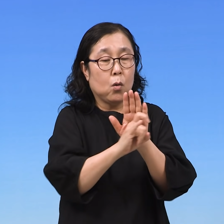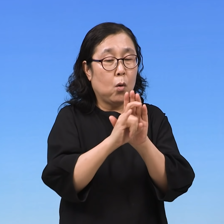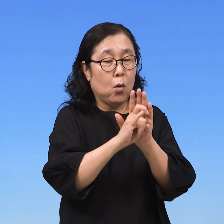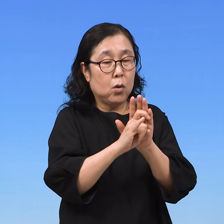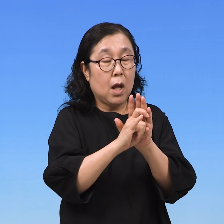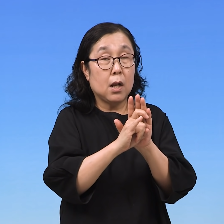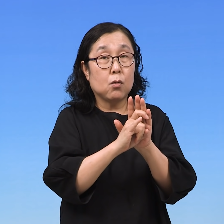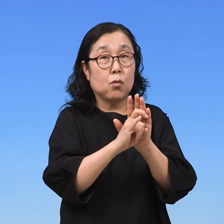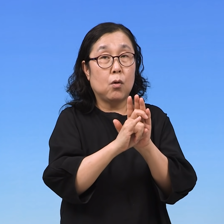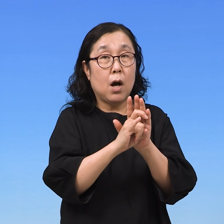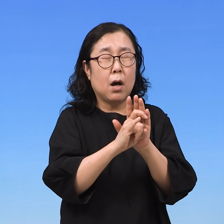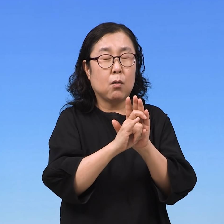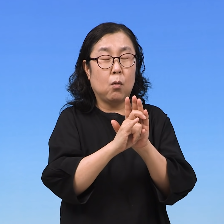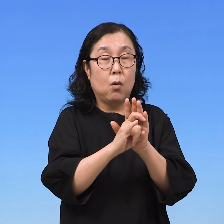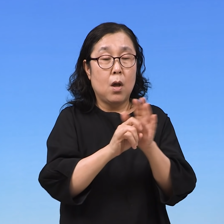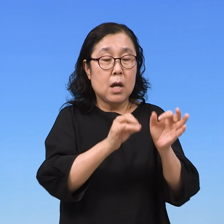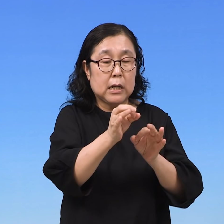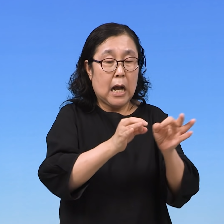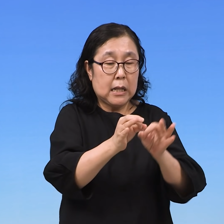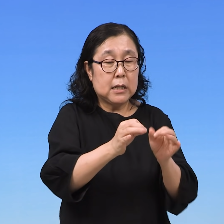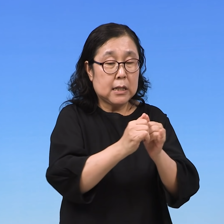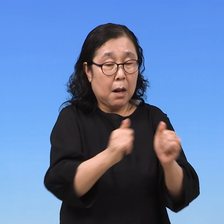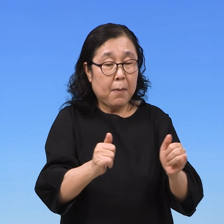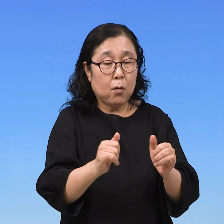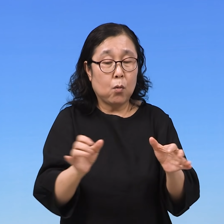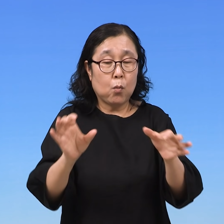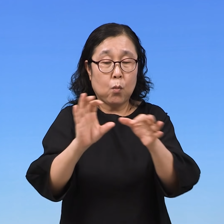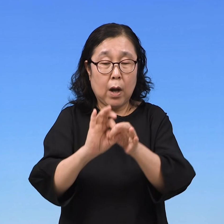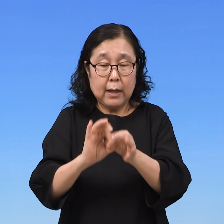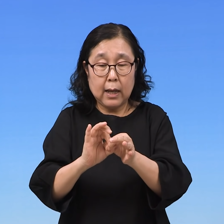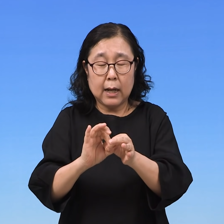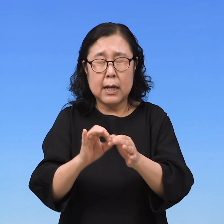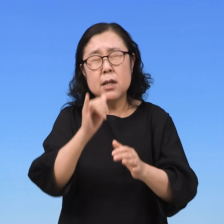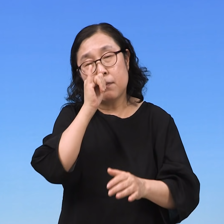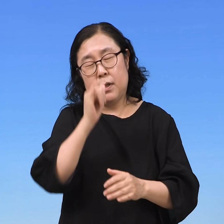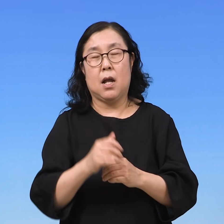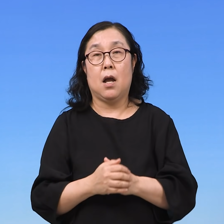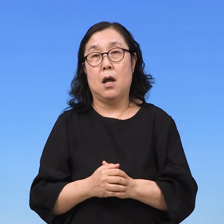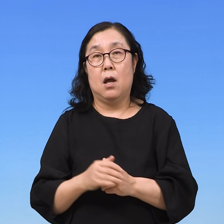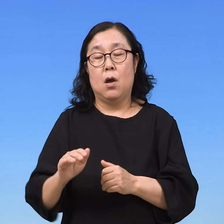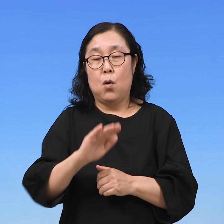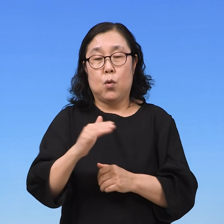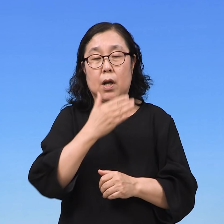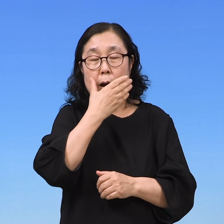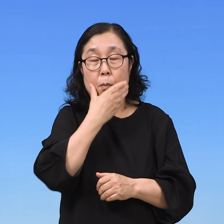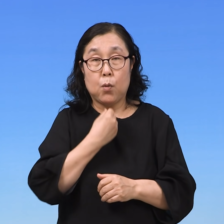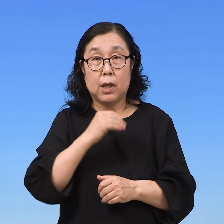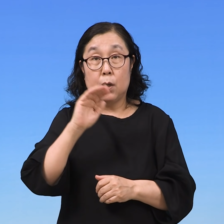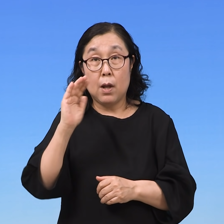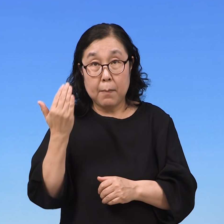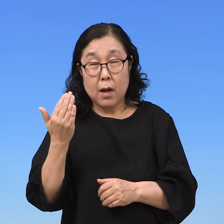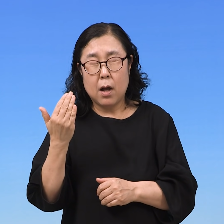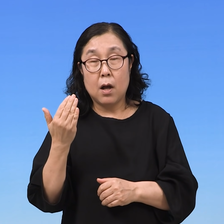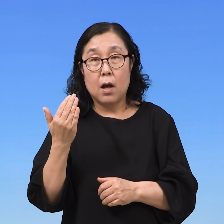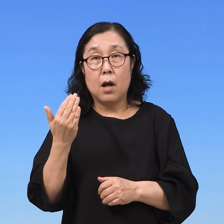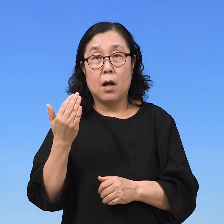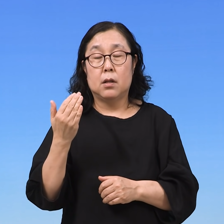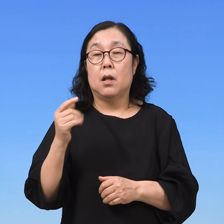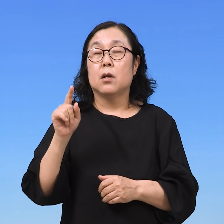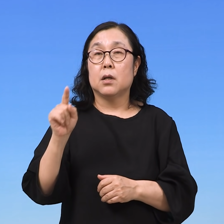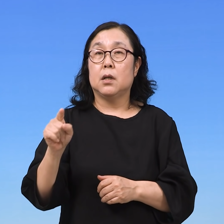코로나19의 자영업자고 무슨 상관이 있냐고요. 상관이 있습니다. 우리가 복이 된다면, 우리 존재가 복이